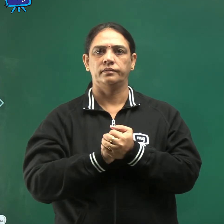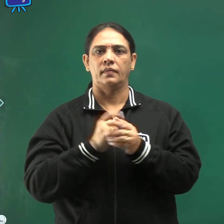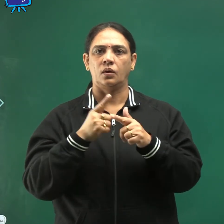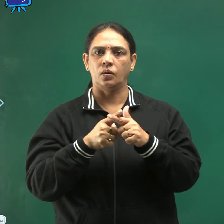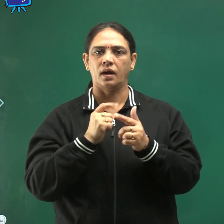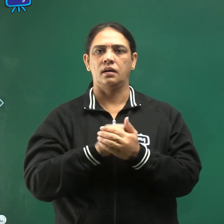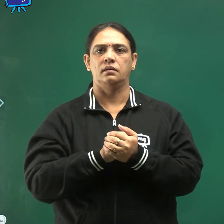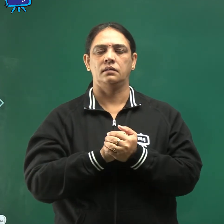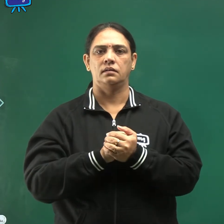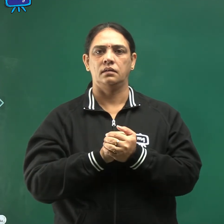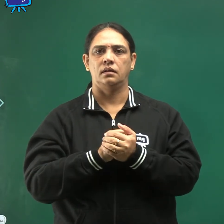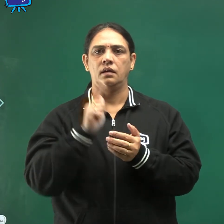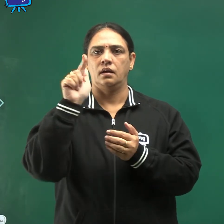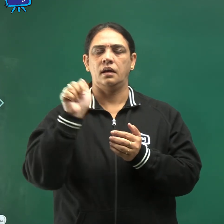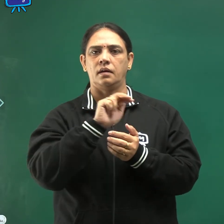गुणा